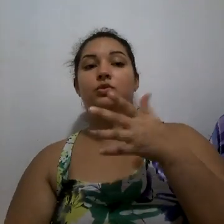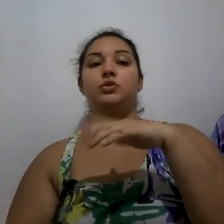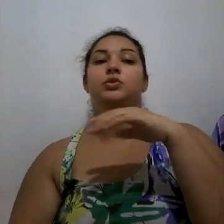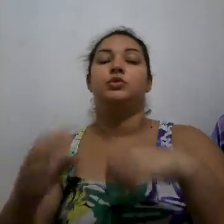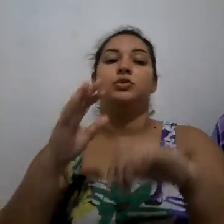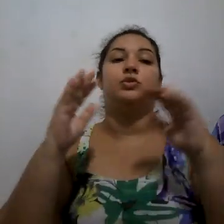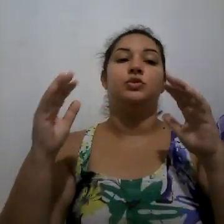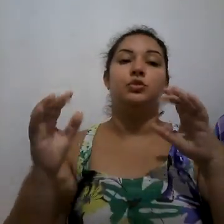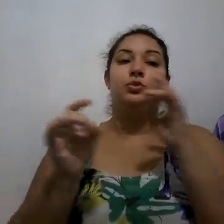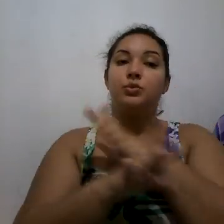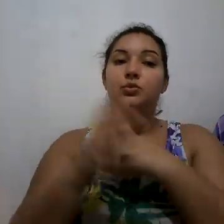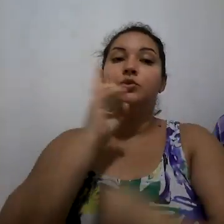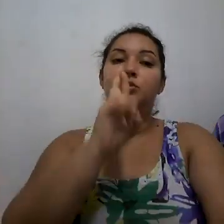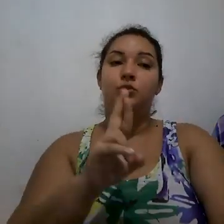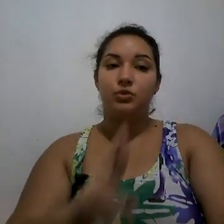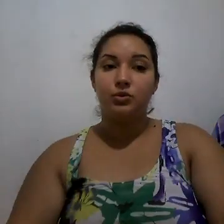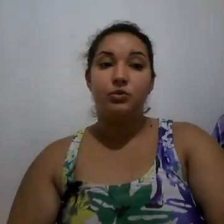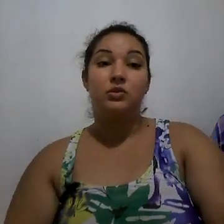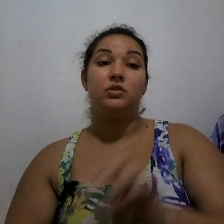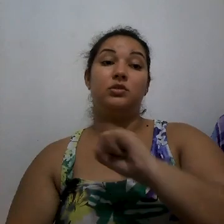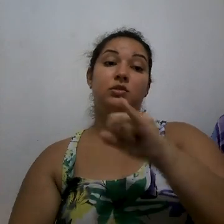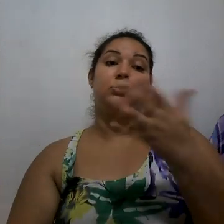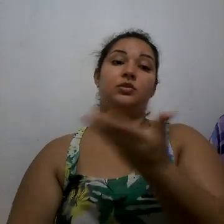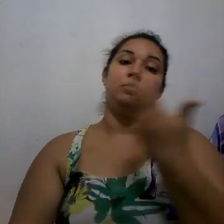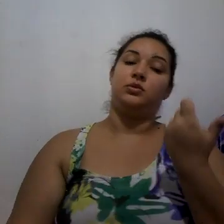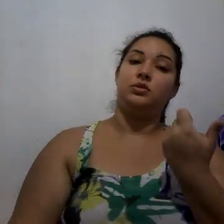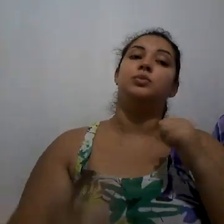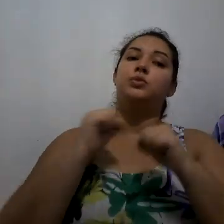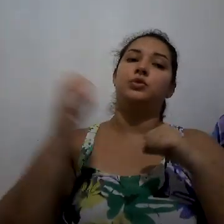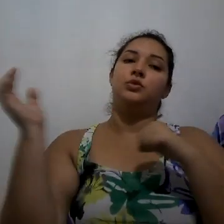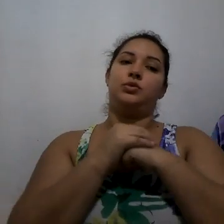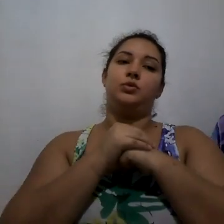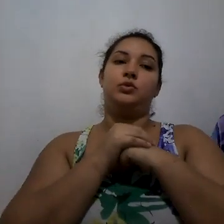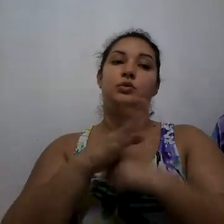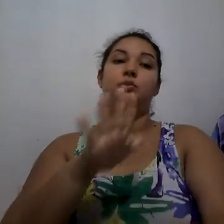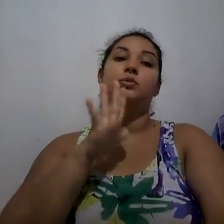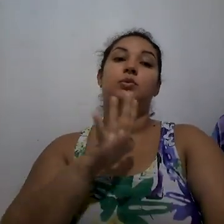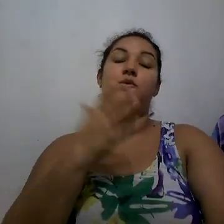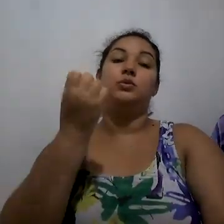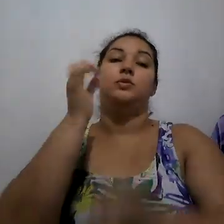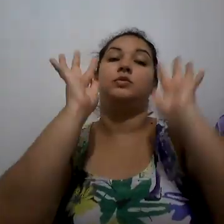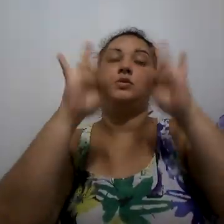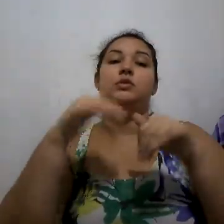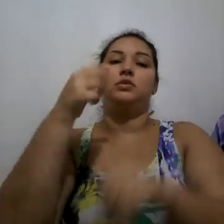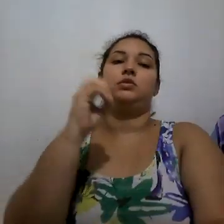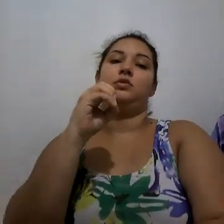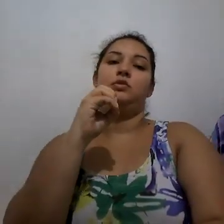complementando a resposta. Se ele estivesse aqui à esquerda, eu poderia omitir, mas como ele está finalizando aqui, então eu